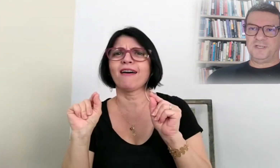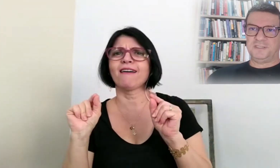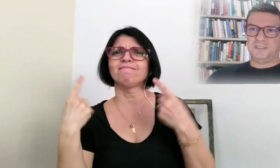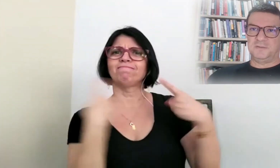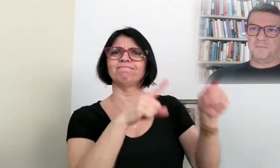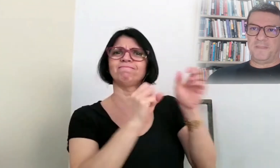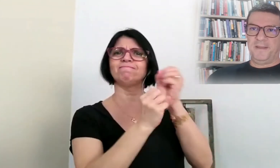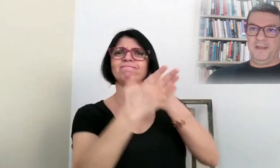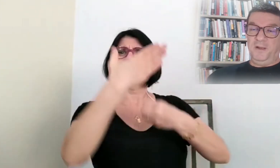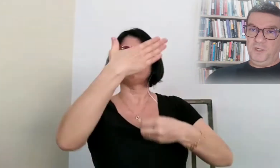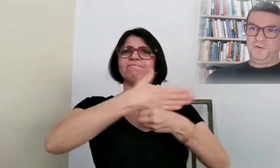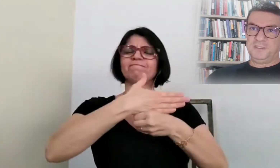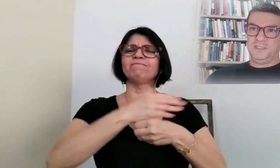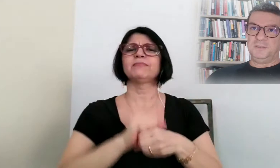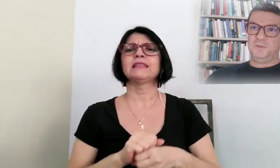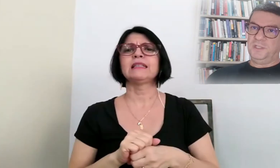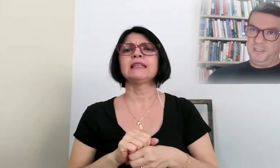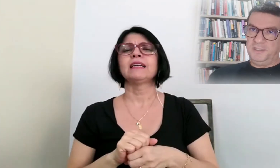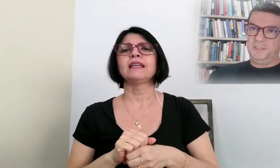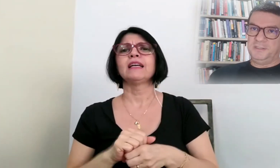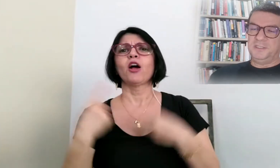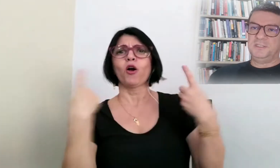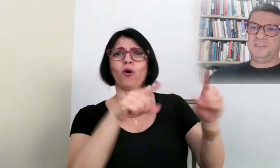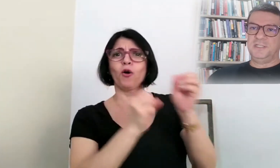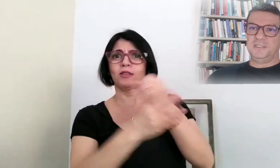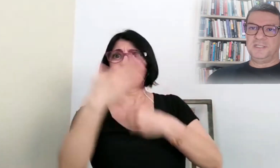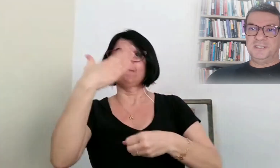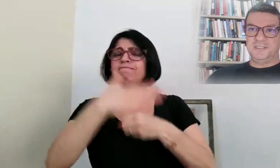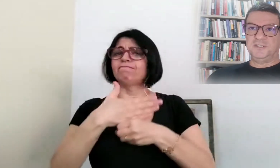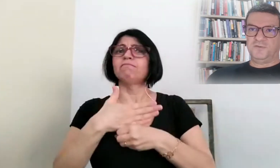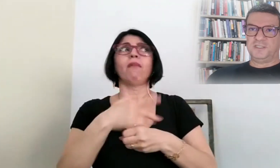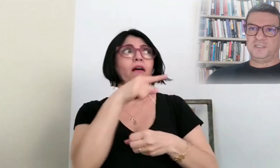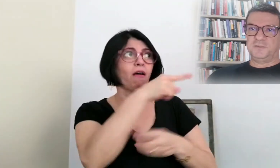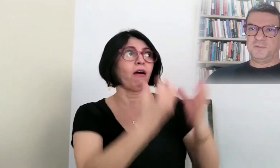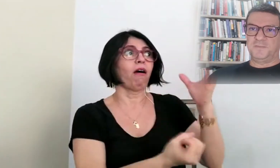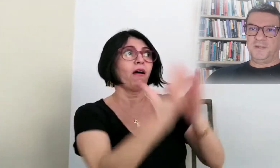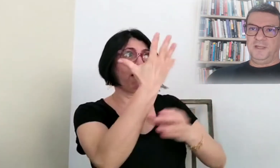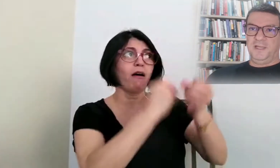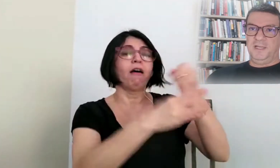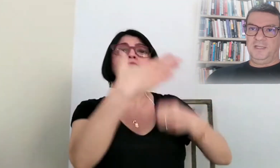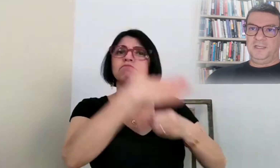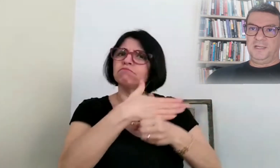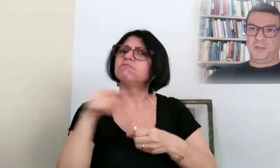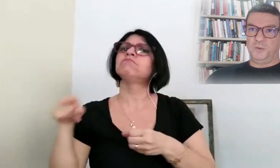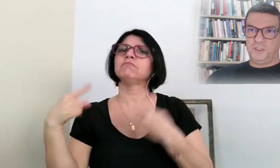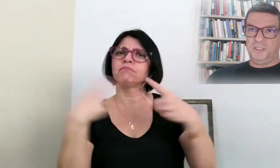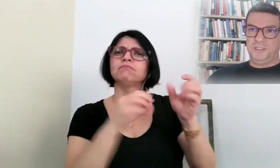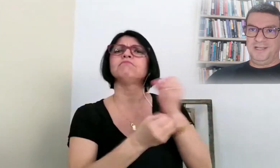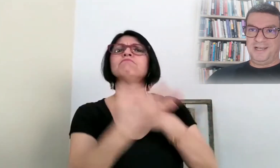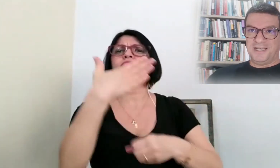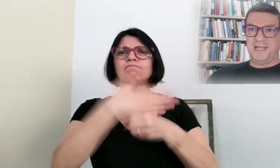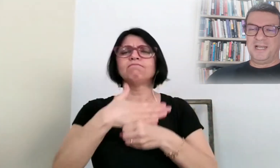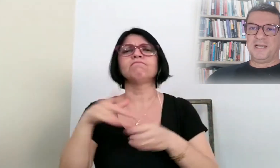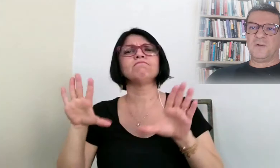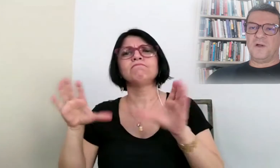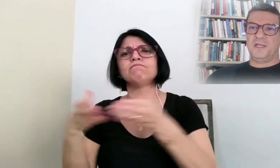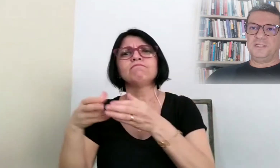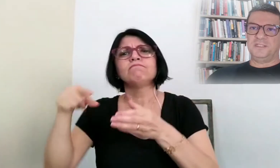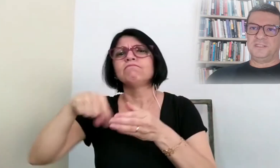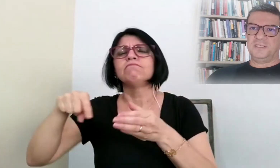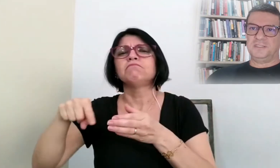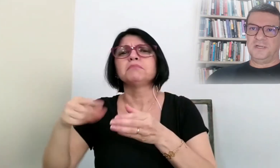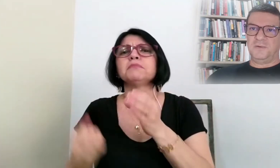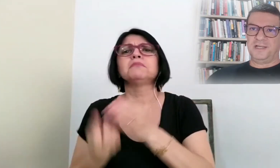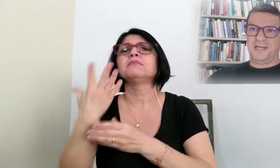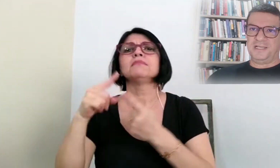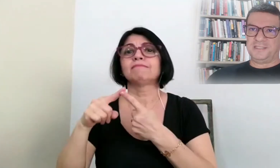contas, o antifascismo? O antifascismo ele existe desde que existe o fascismo. Ele aglutina, ele agrega